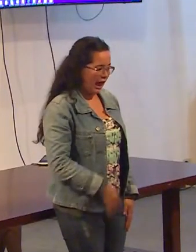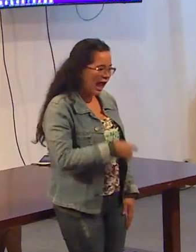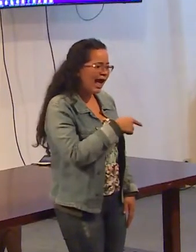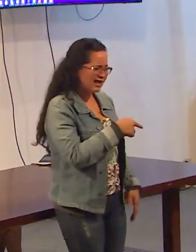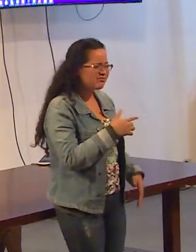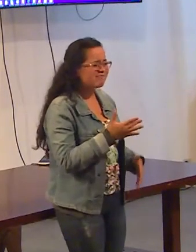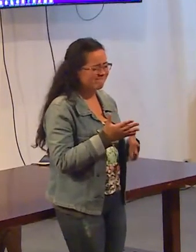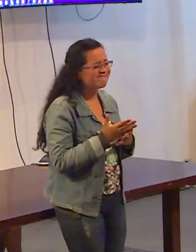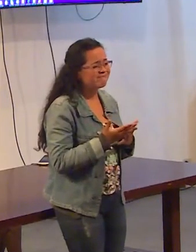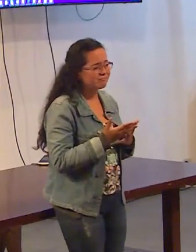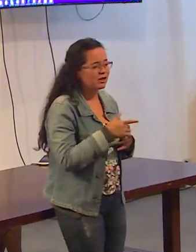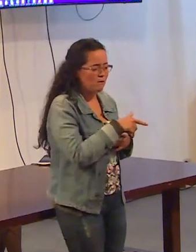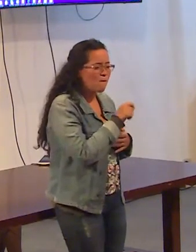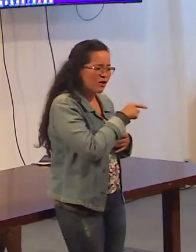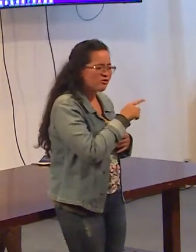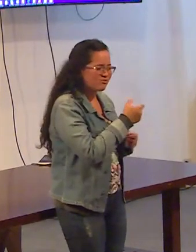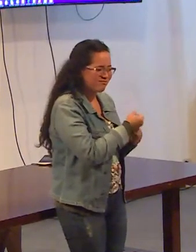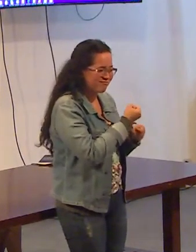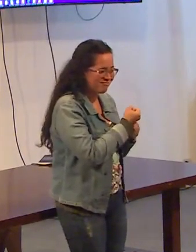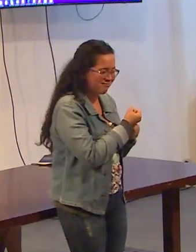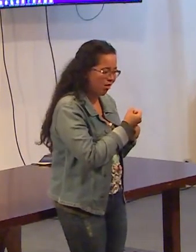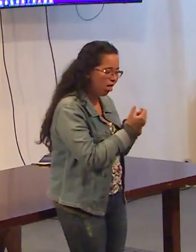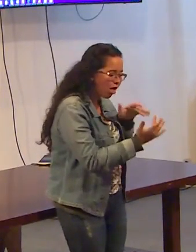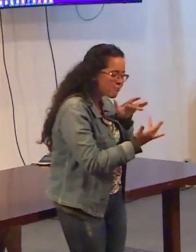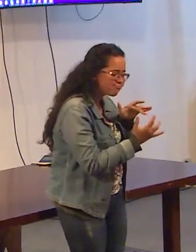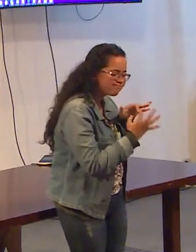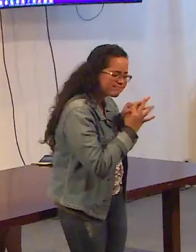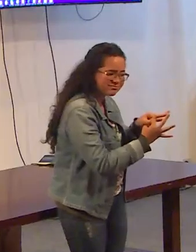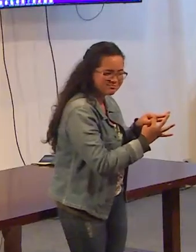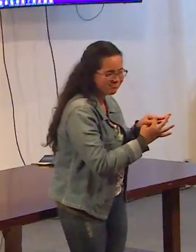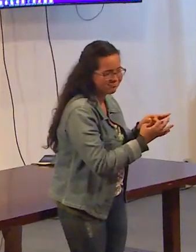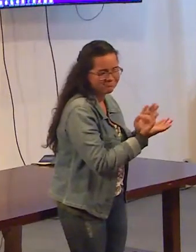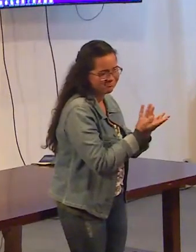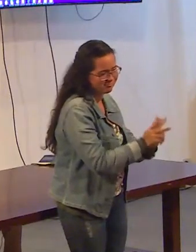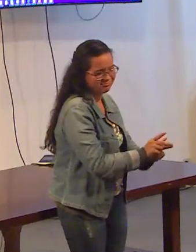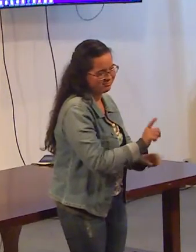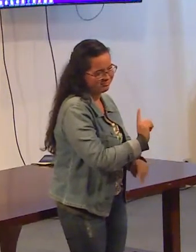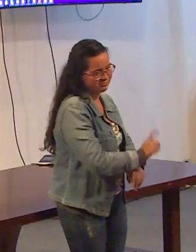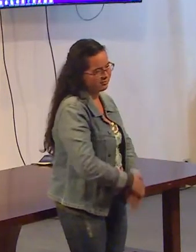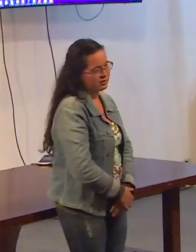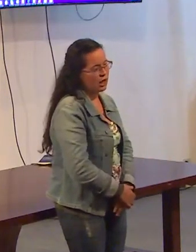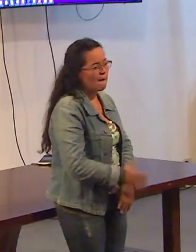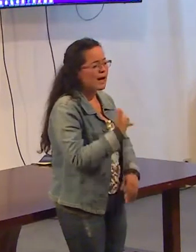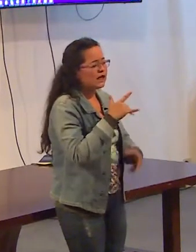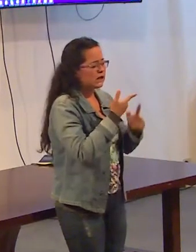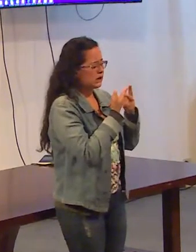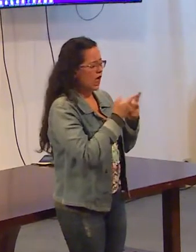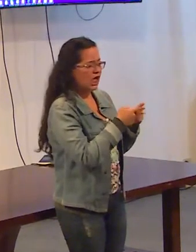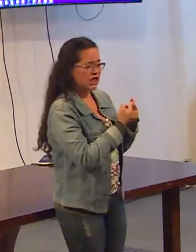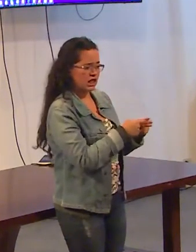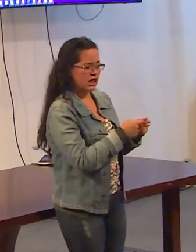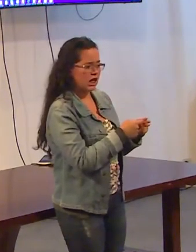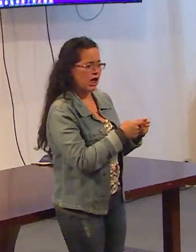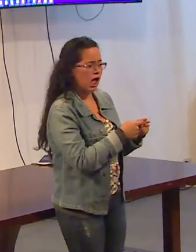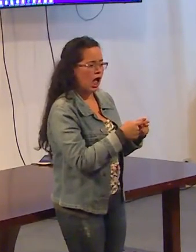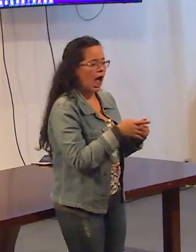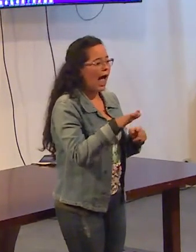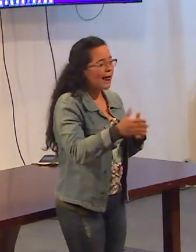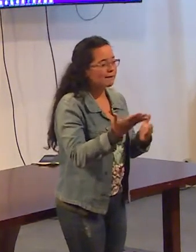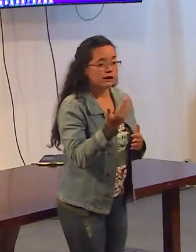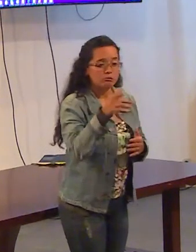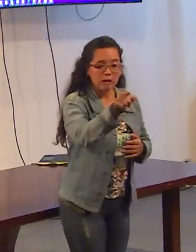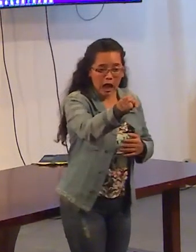sesgaba mucho el trabajo con la población. Entonces ella simplemente llamaba a su taller a las personas que pudieran responder